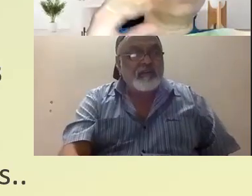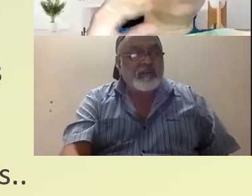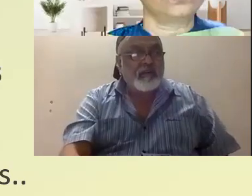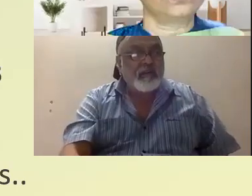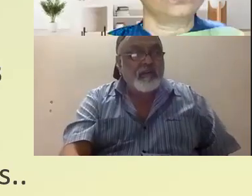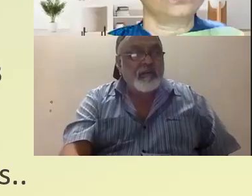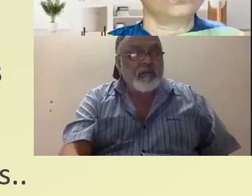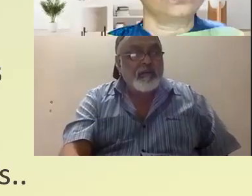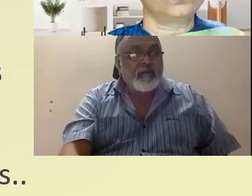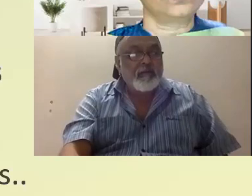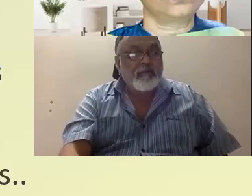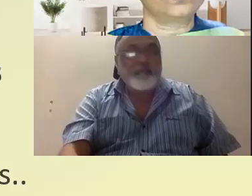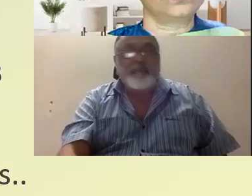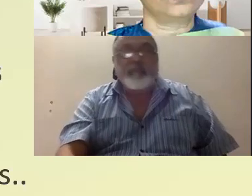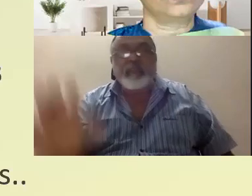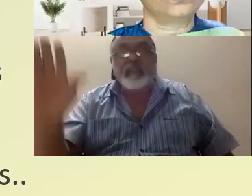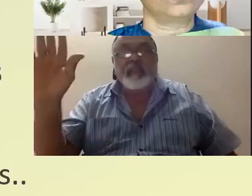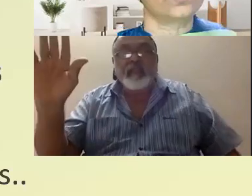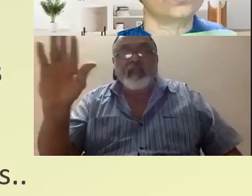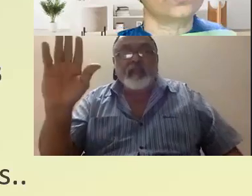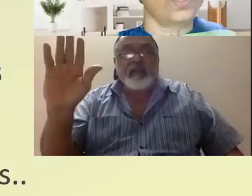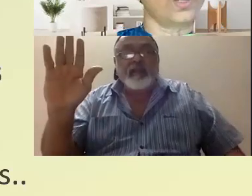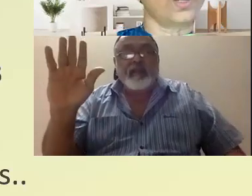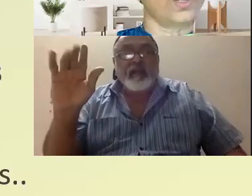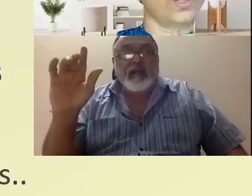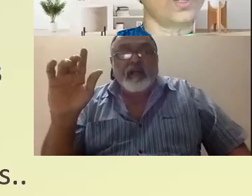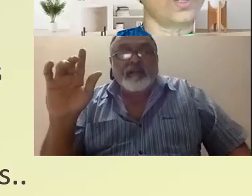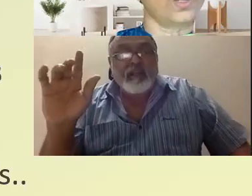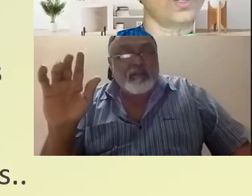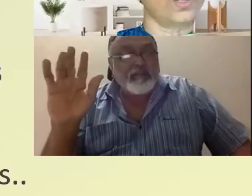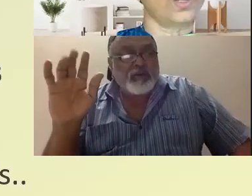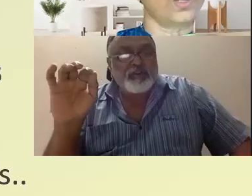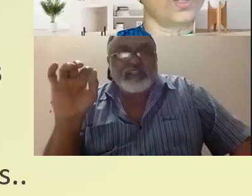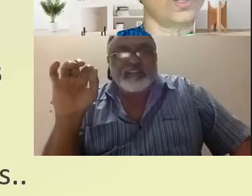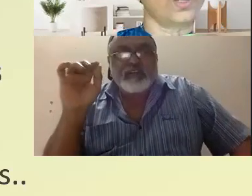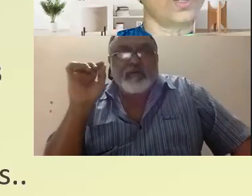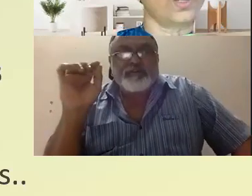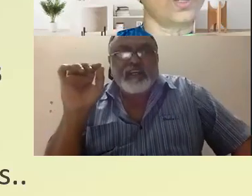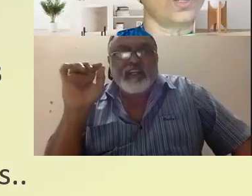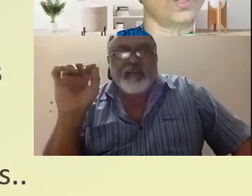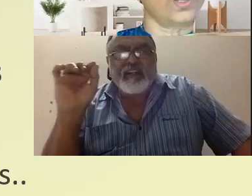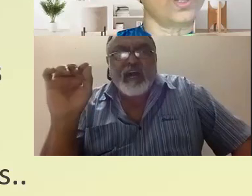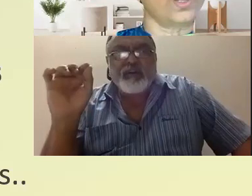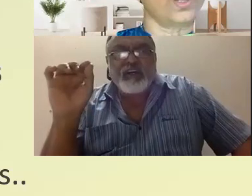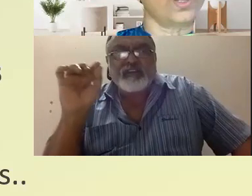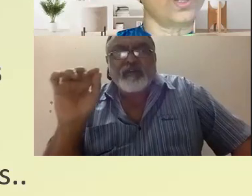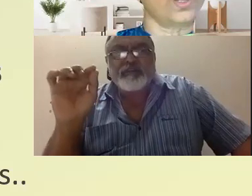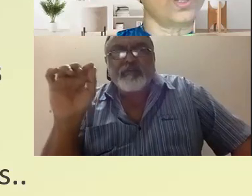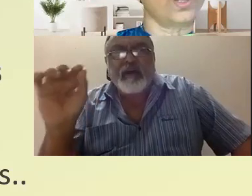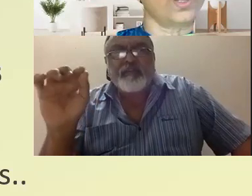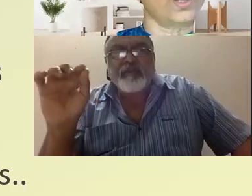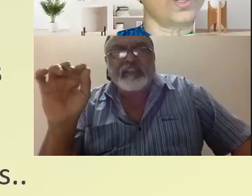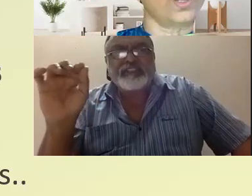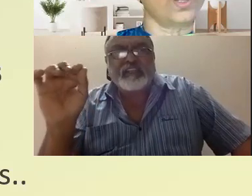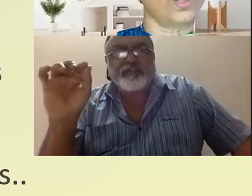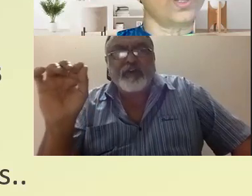जमीन जायदाद करने, एवरीथिंग इज ऑनलाइन. So how do people? Telecom, could you just speak a little bit louder or something?